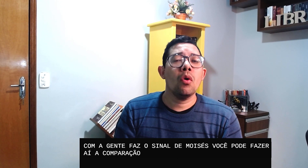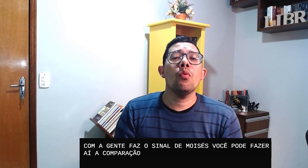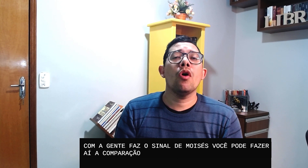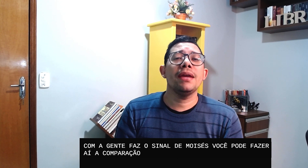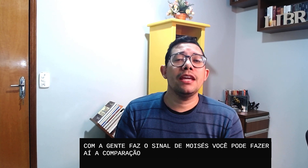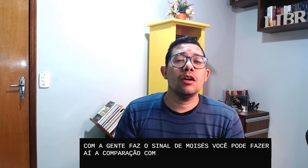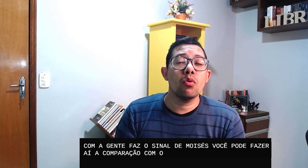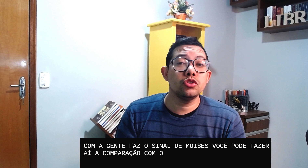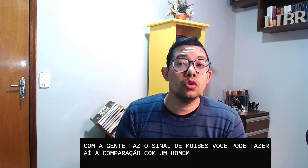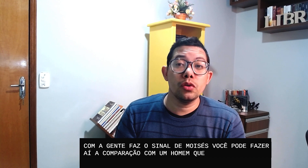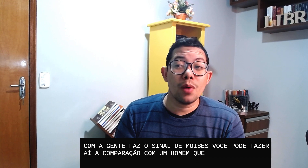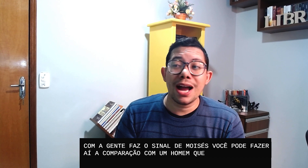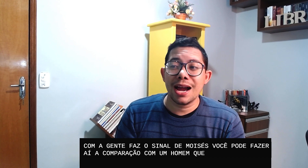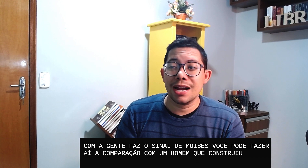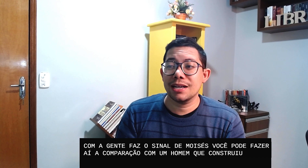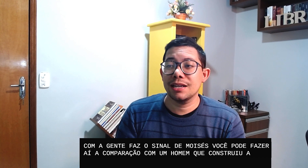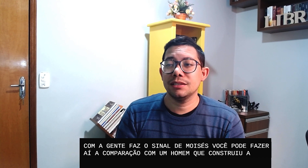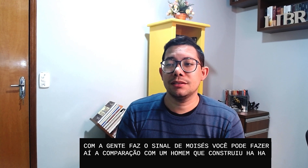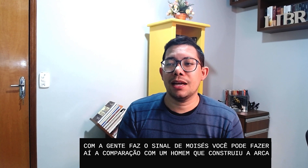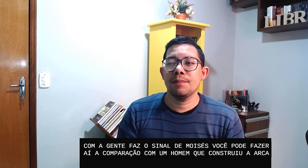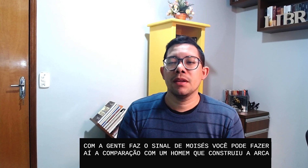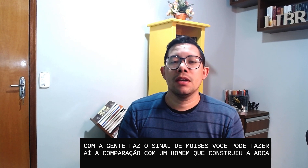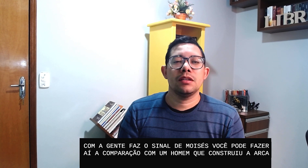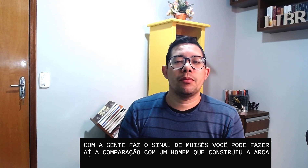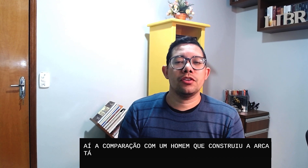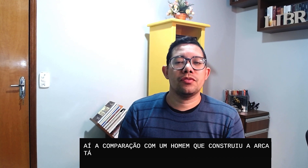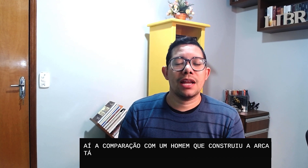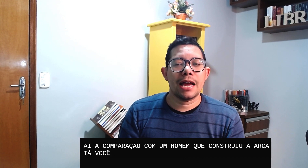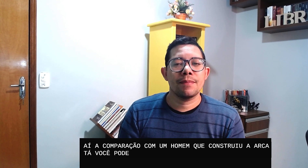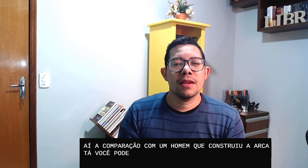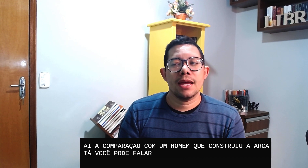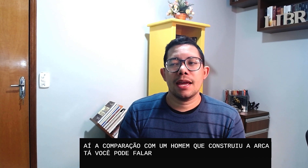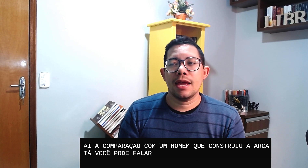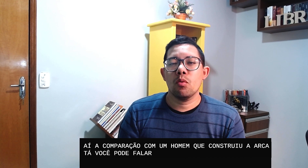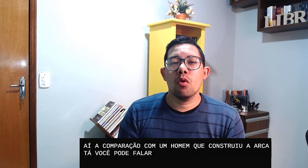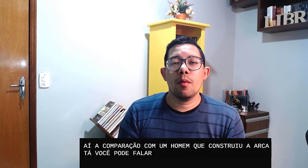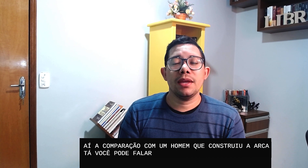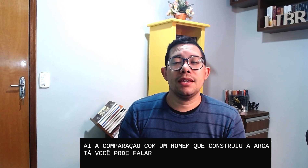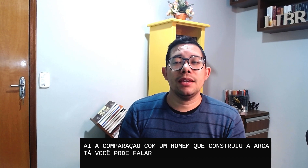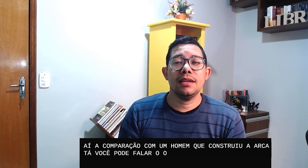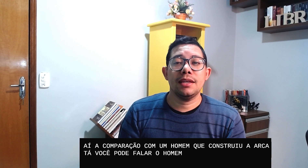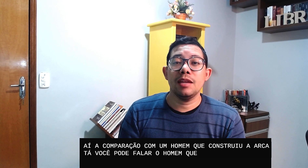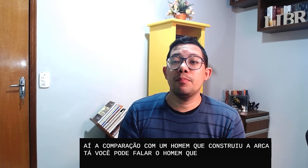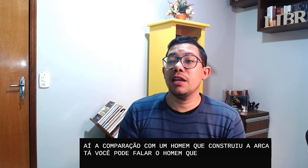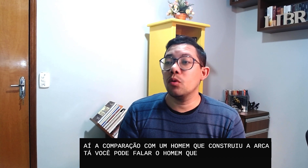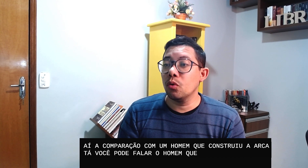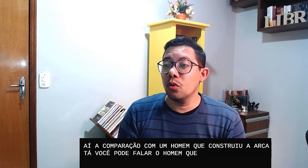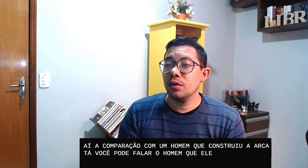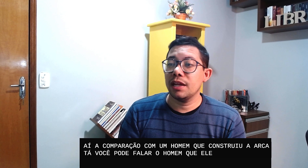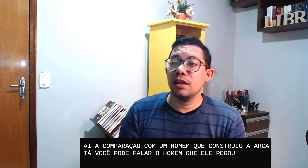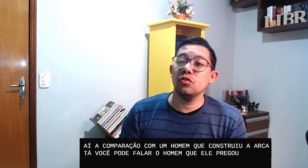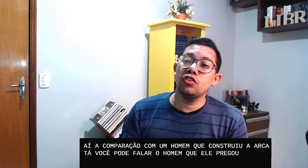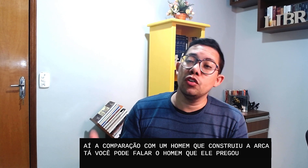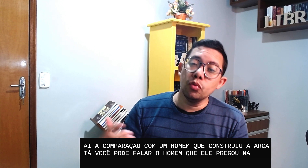o homem que construiu a arca, tá? Você pode falar o homem que ele pregou, né? E o